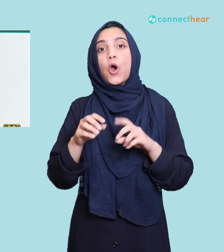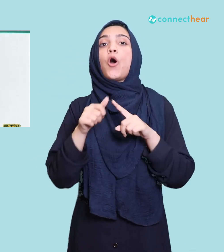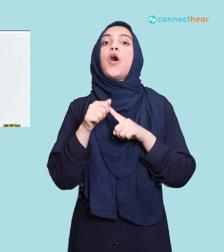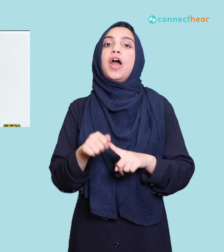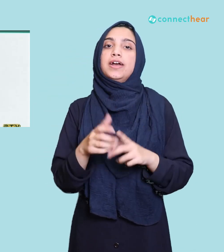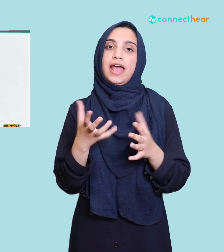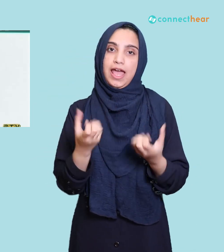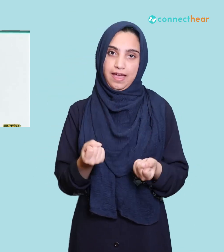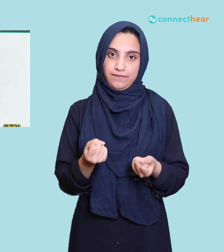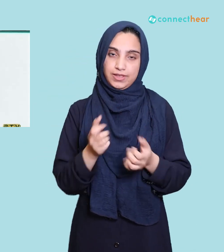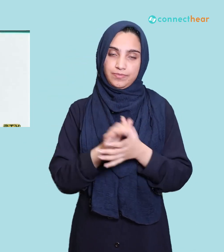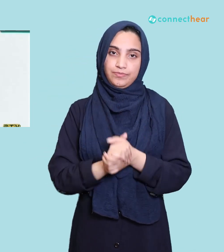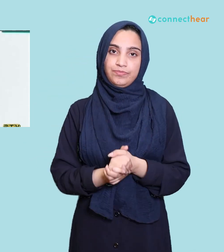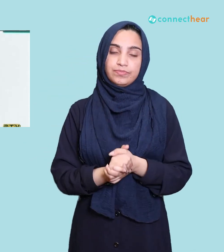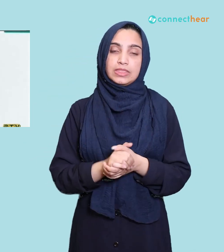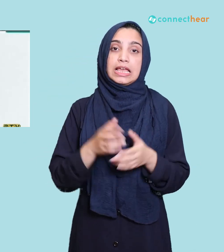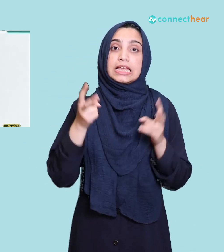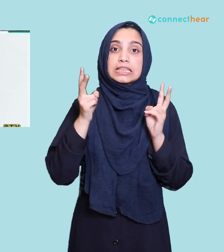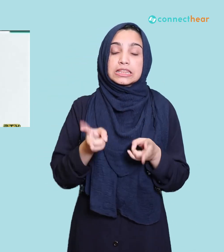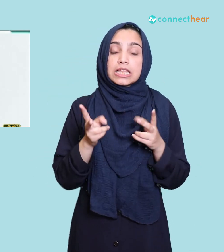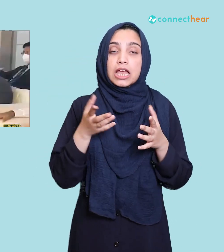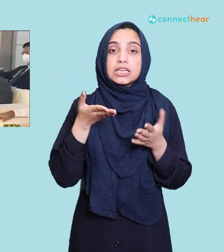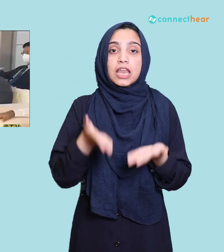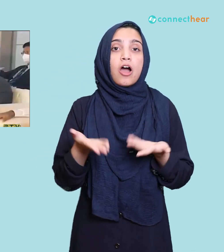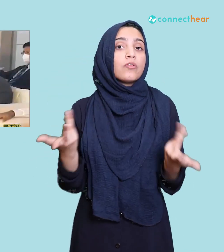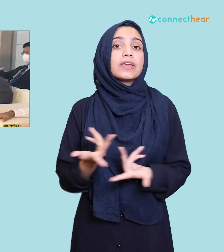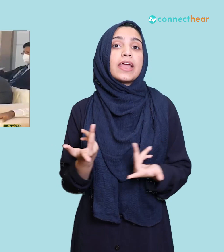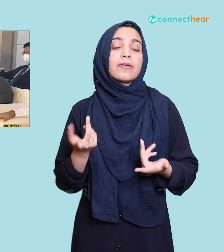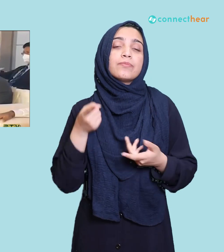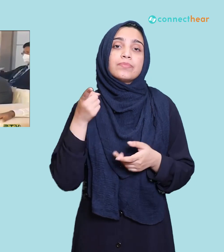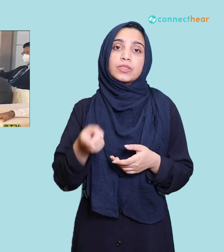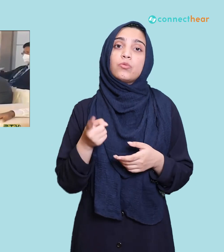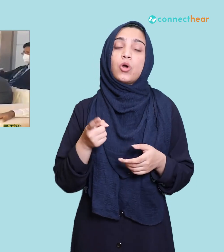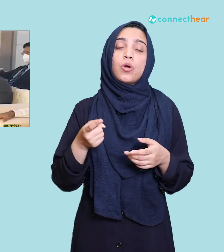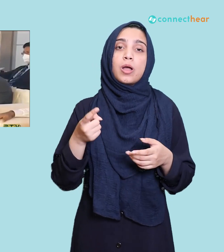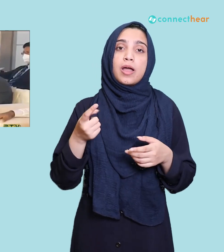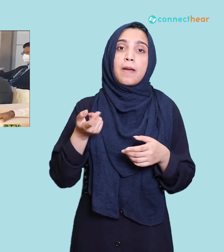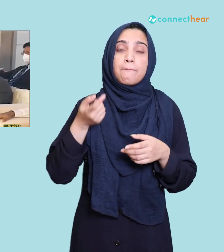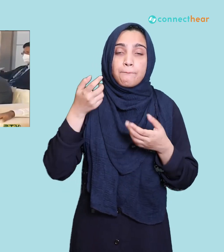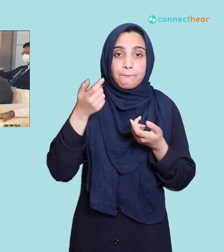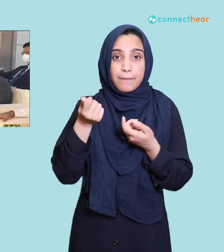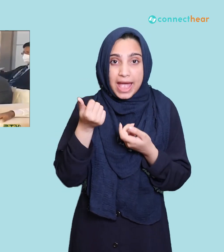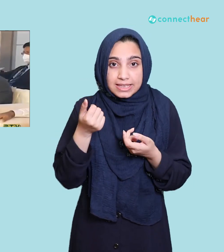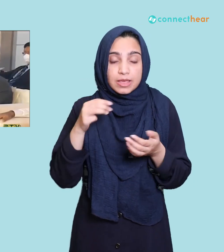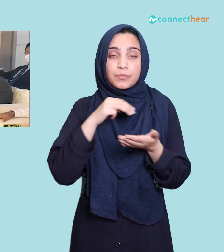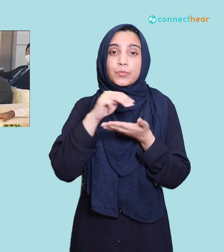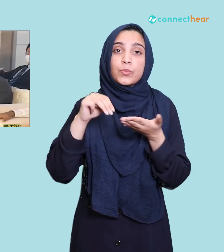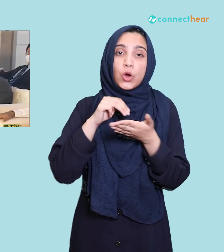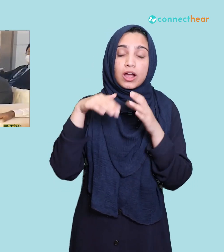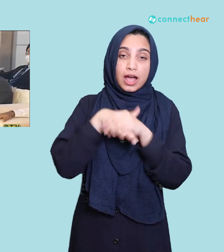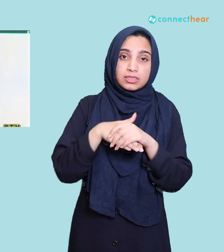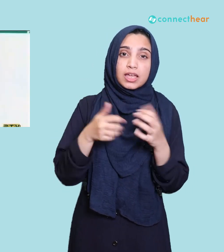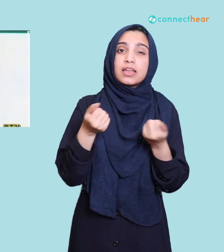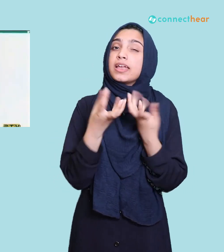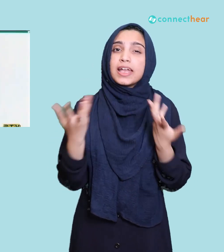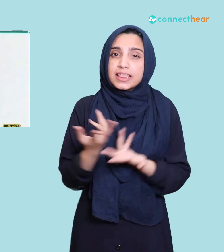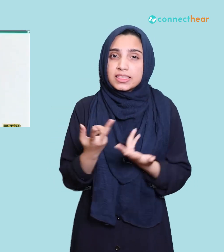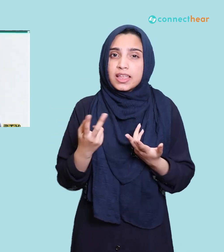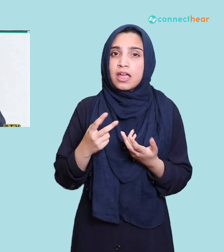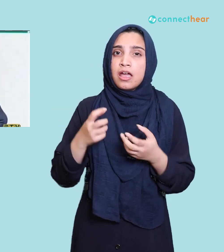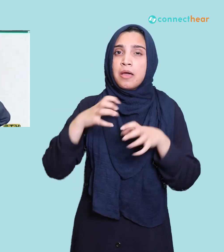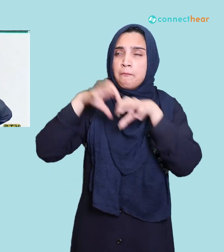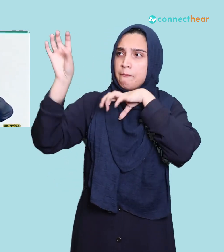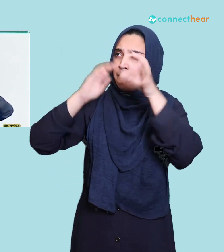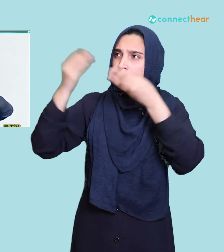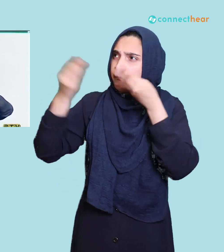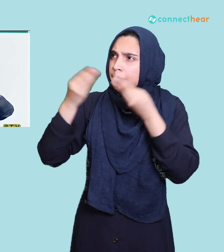ہے کہ ڈالر ملک میں کتنے آ رہے ہیں اور ڈالر ملک سے باہر کتنے جا رہے ہیں. ابھی تک جو پچھلے 8-10 مہینے میں